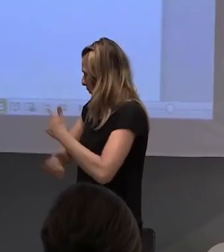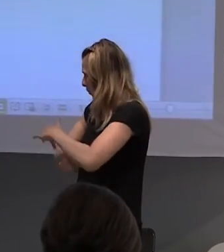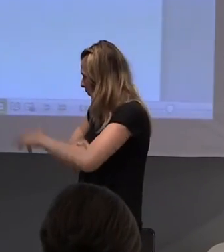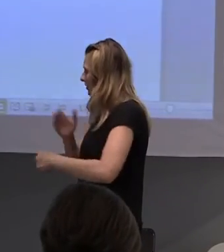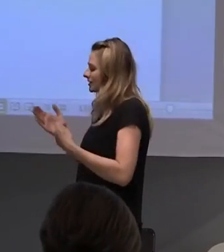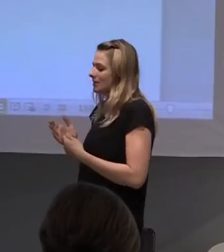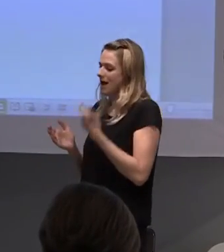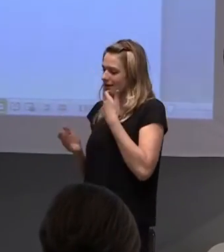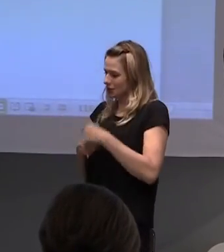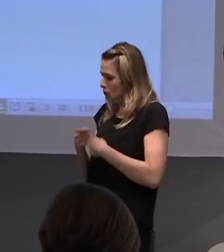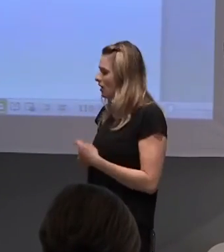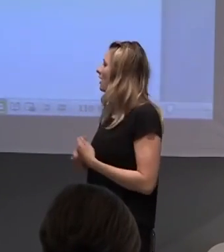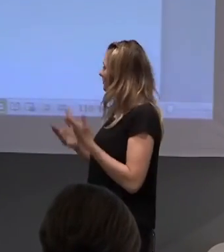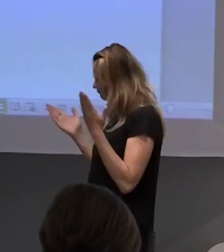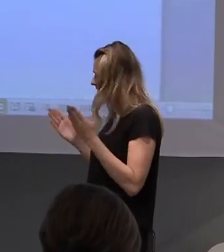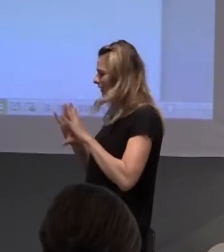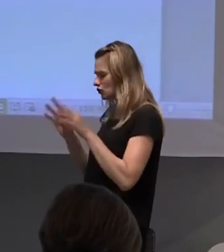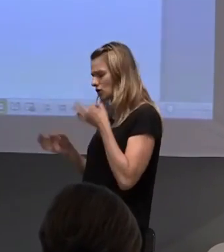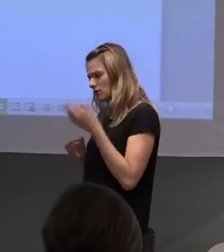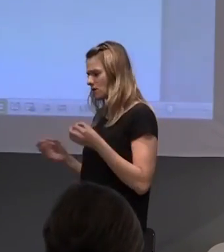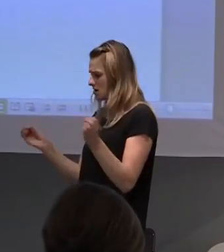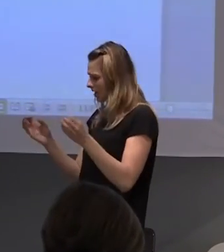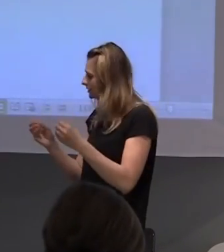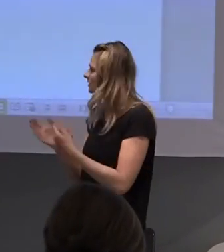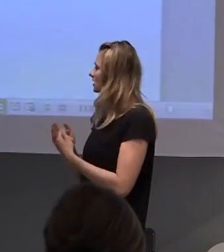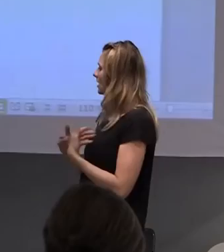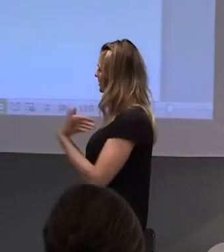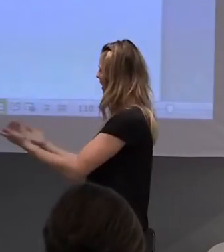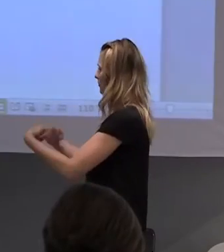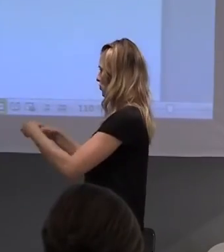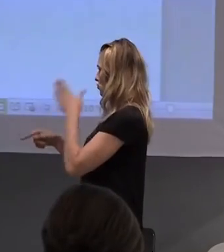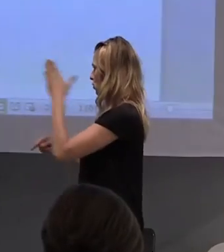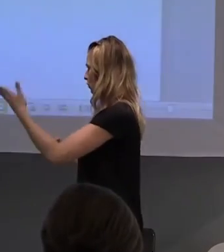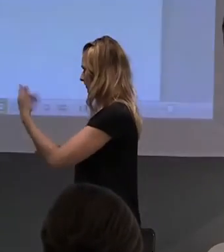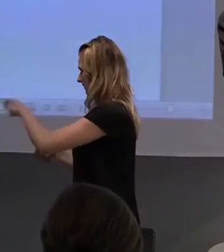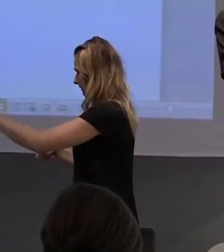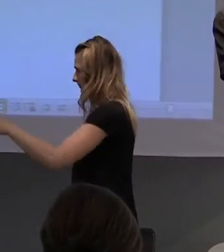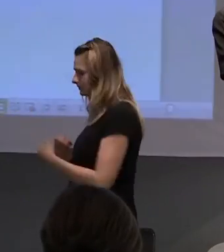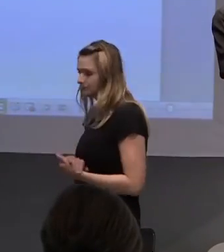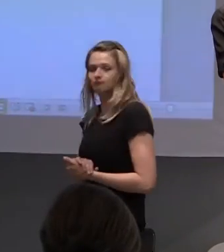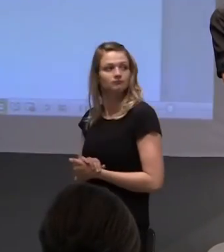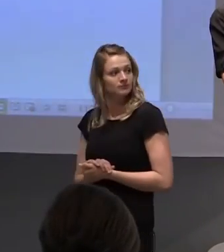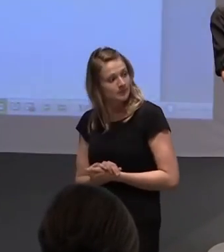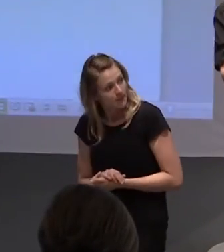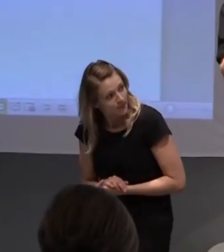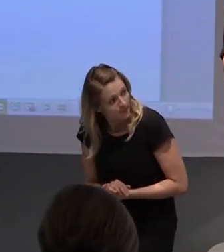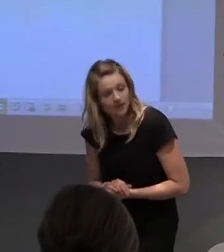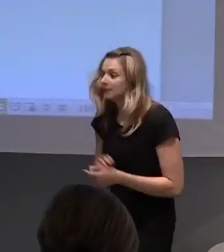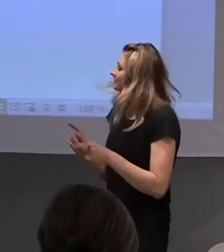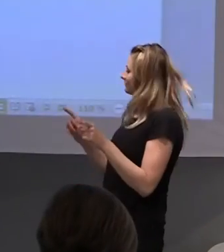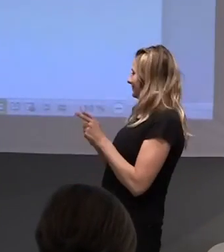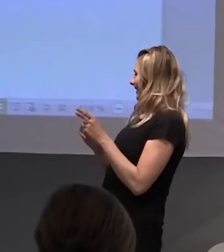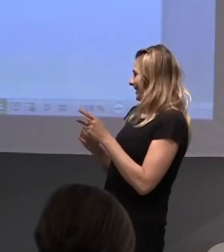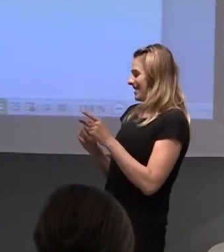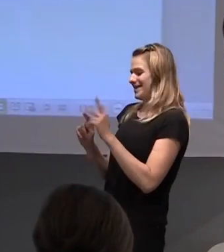to, budu víc asertivní a prosadím asistenta pedagoga pro žáky se sociálním znevýhodněním. Budu chválit Aničku